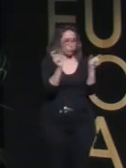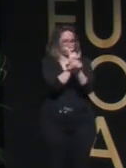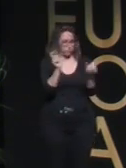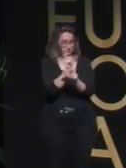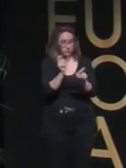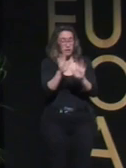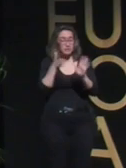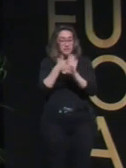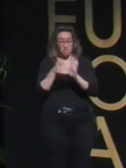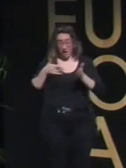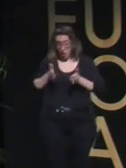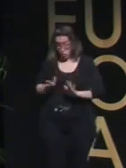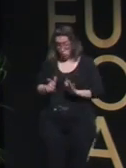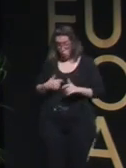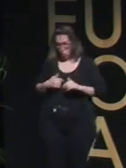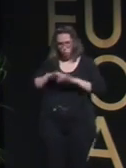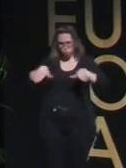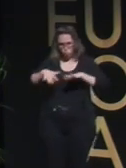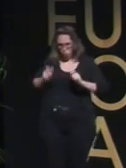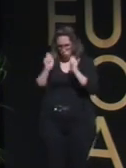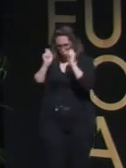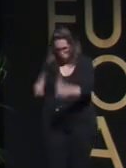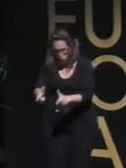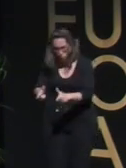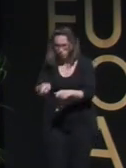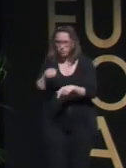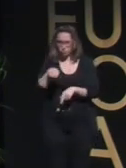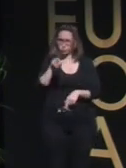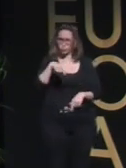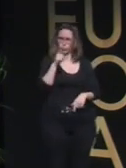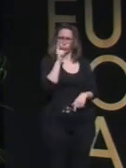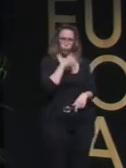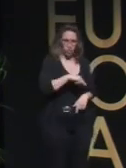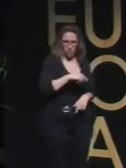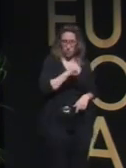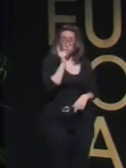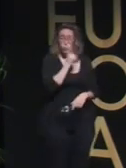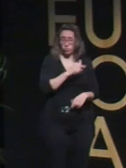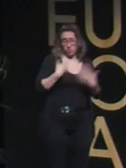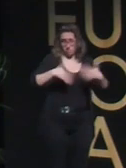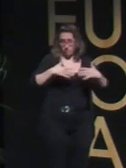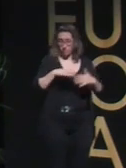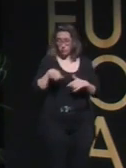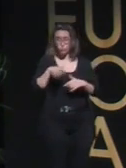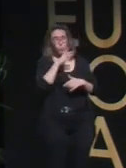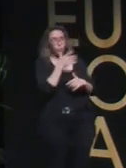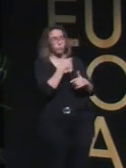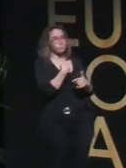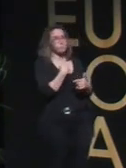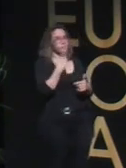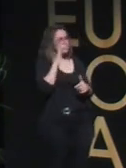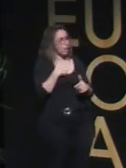hijo, entenderme, ¿eh? Es una putada. Para un hijo es una putada. Porque no tiene, como que no tiene derecho a